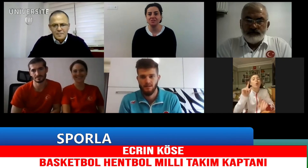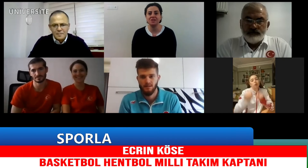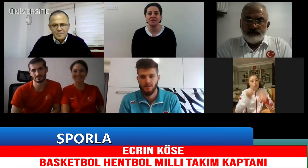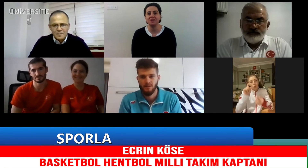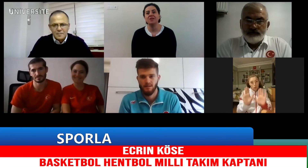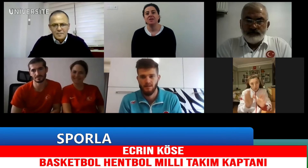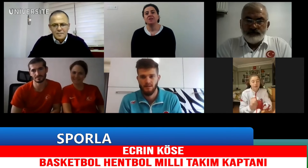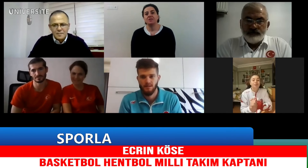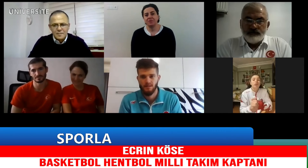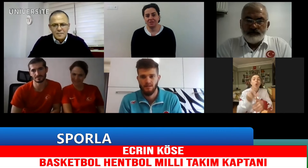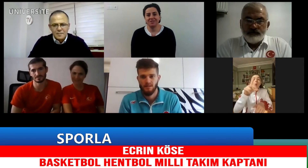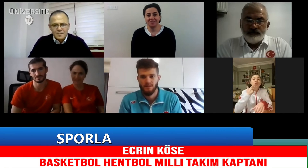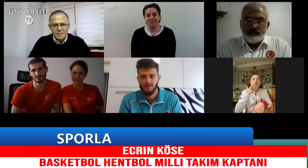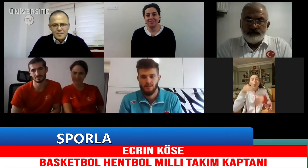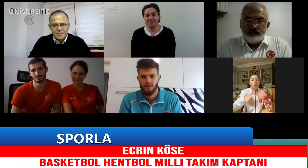çalıştığım için